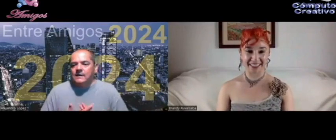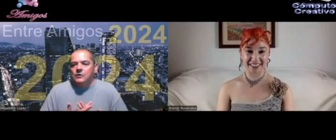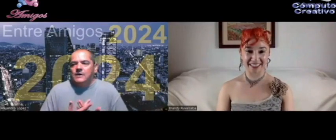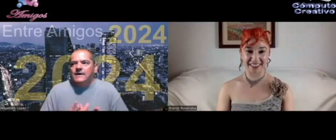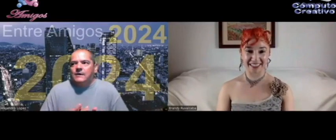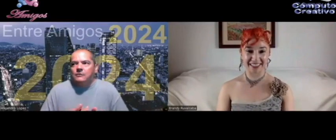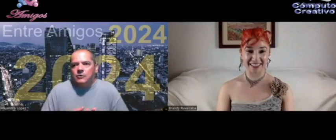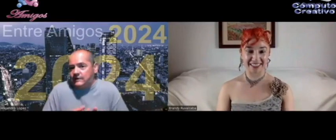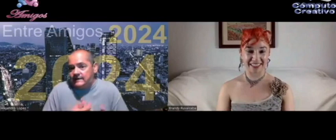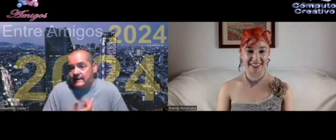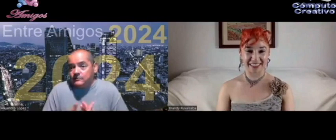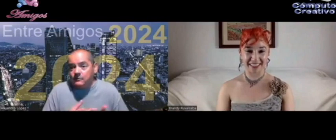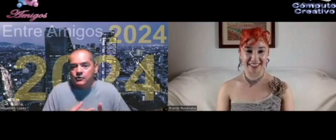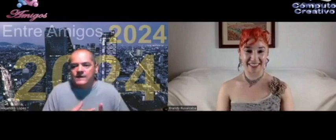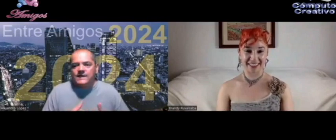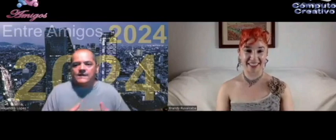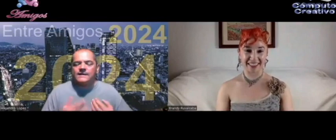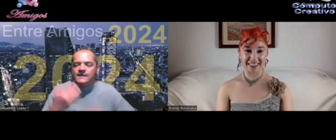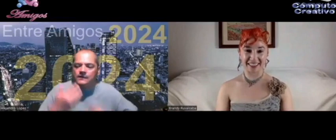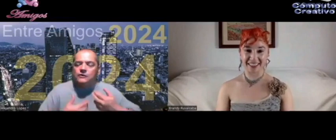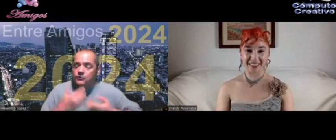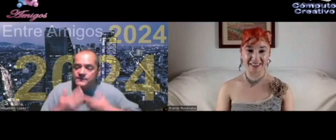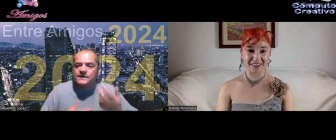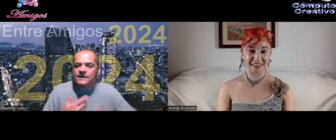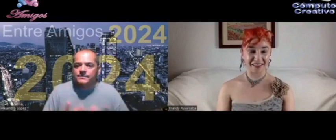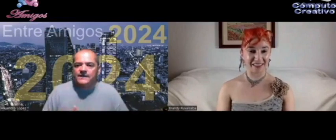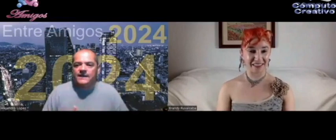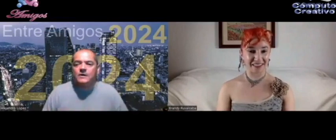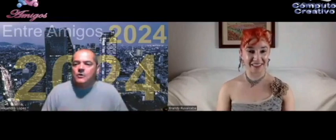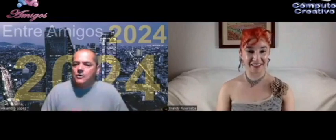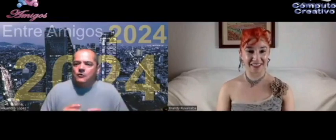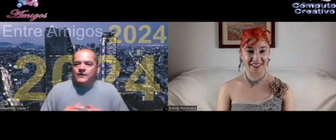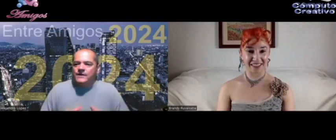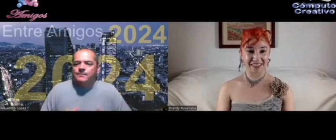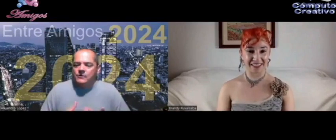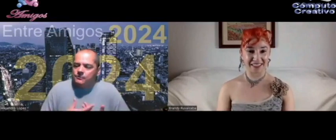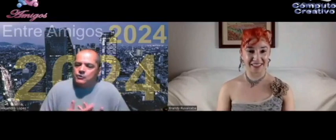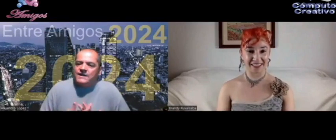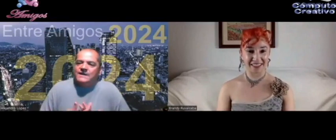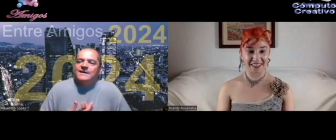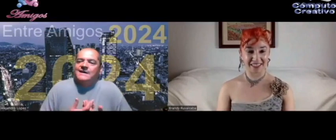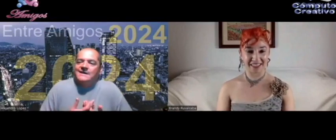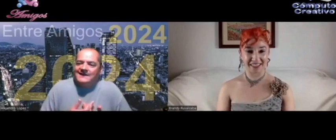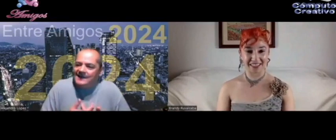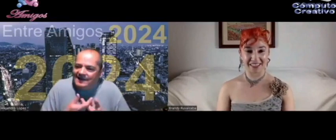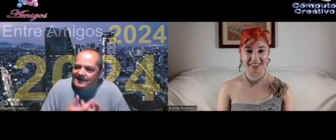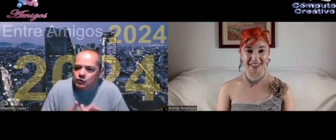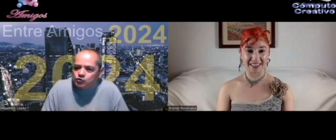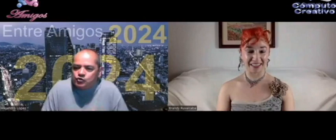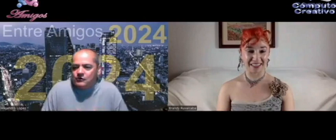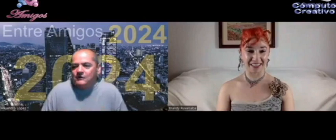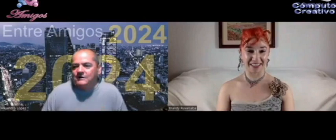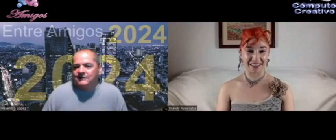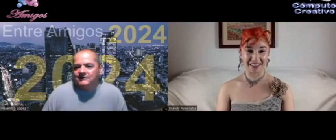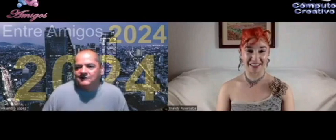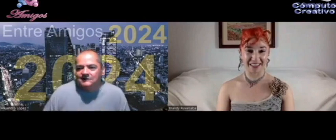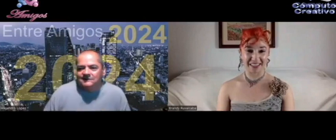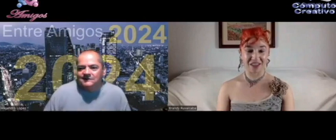que con el que a lo mejor quisieras comunicarte y tuviste que aprender, o fue de plano porque te